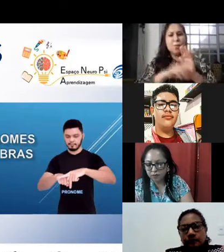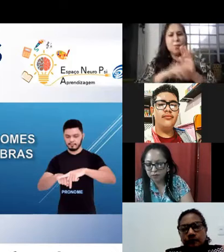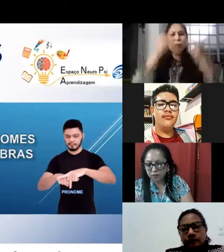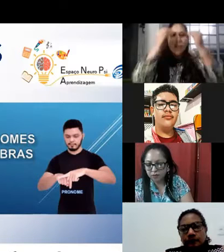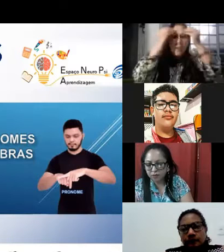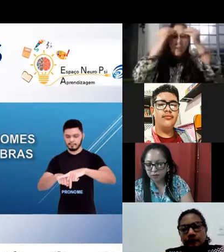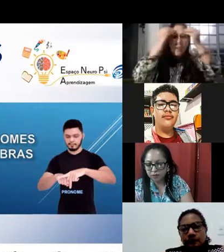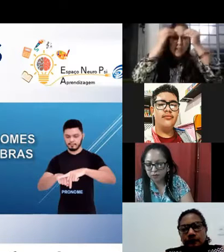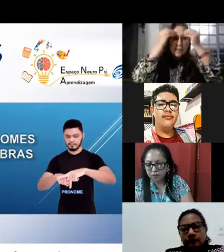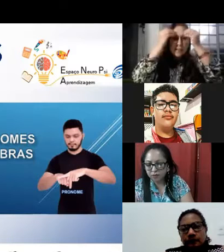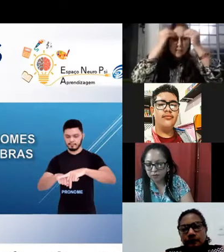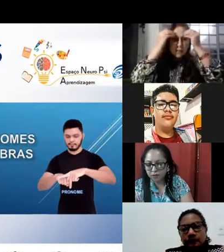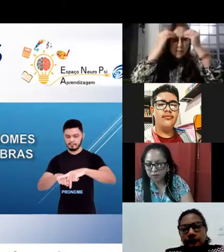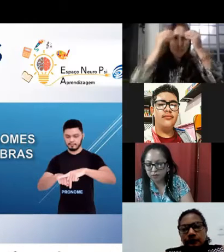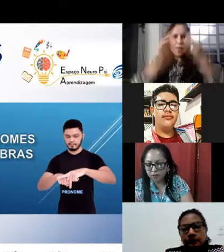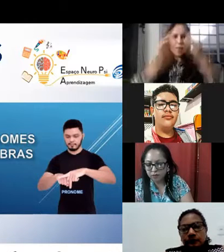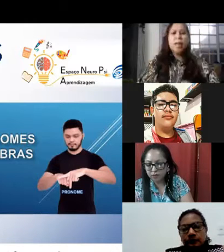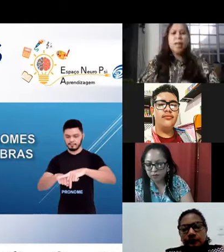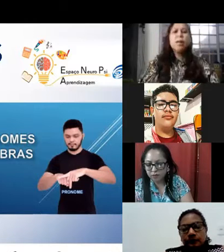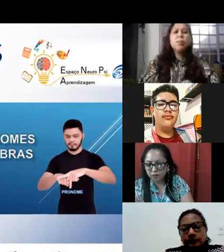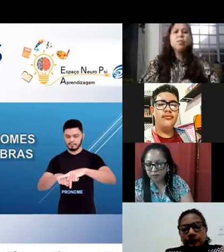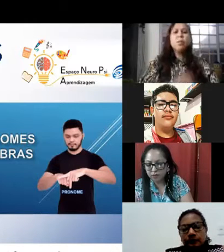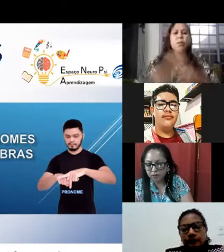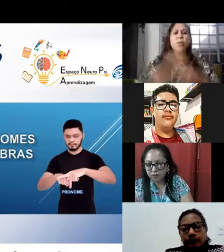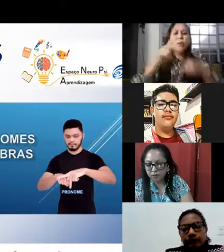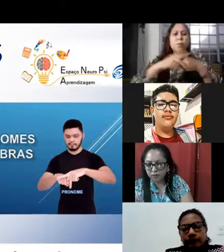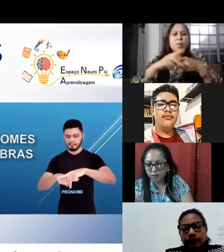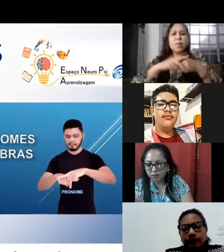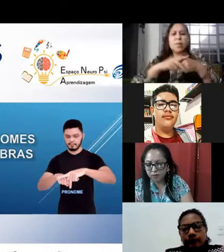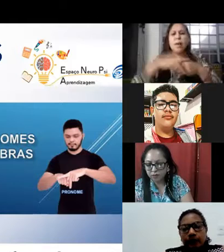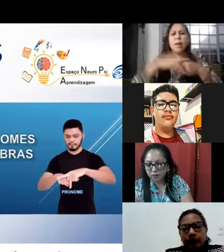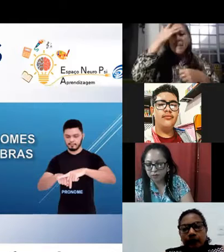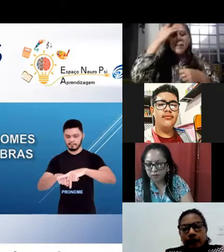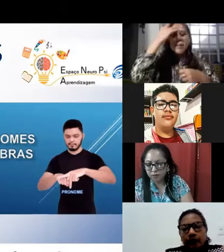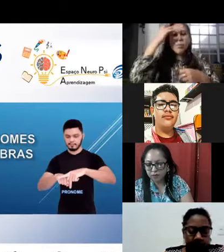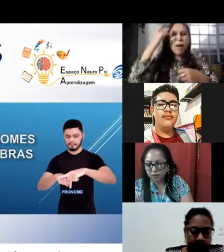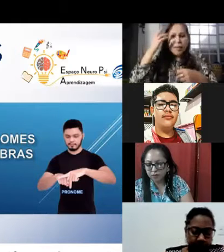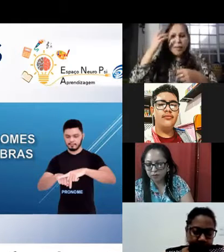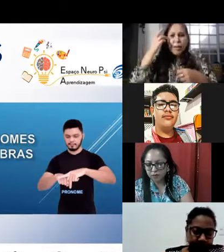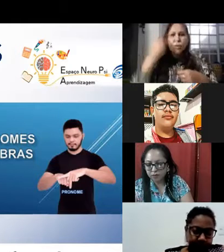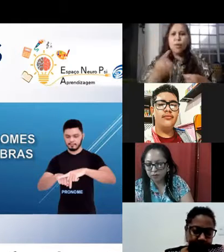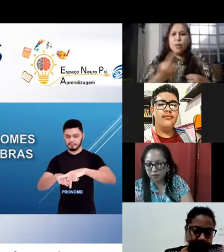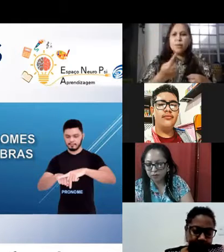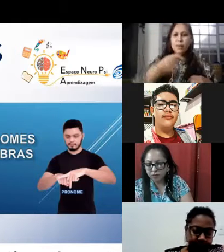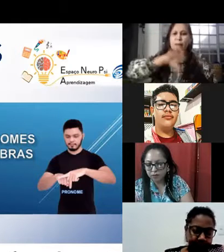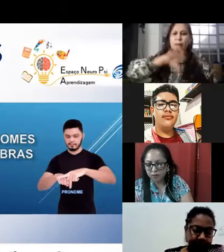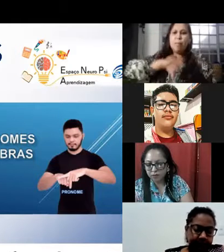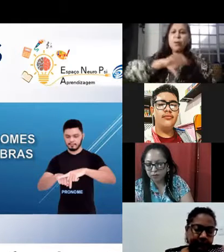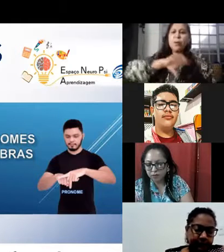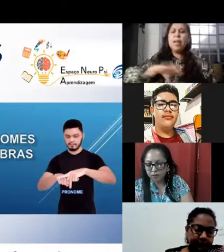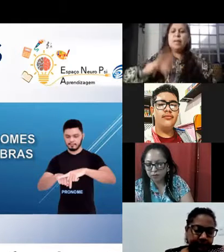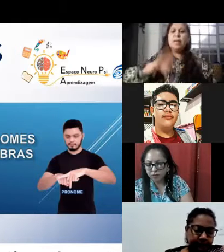novo o conteúdo e vai fixando, né? Então, os pronomes pessoais. Nós, na